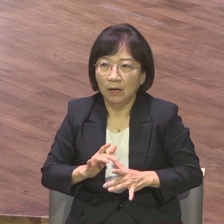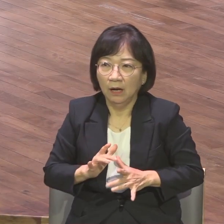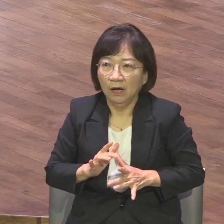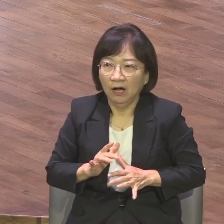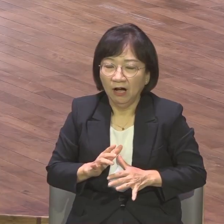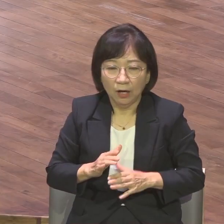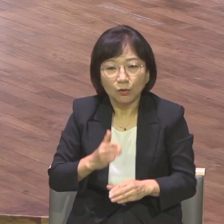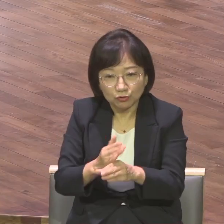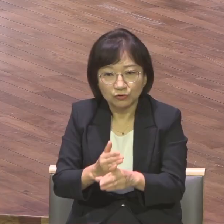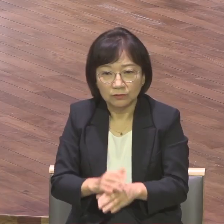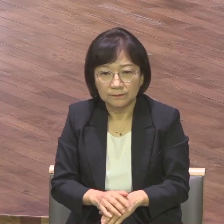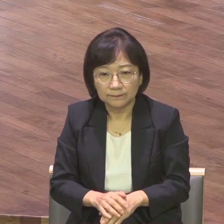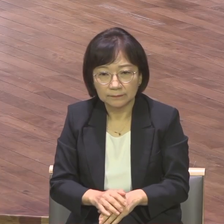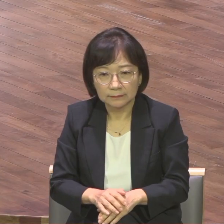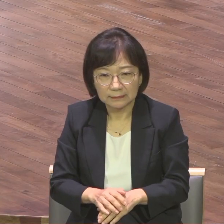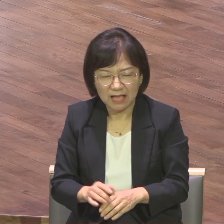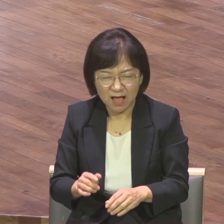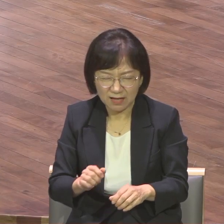있어요.